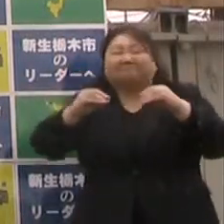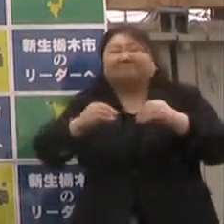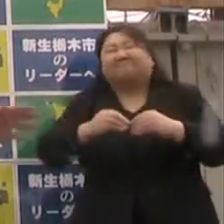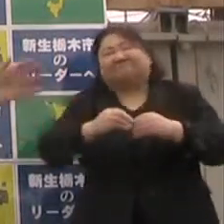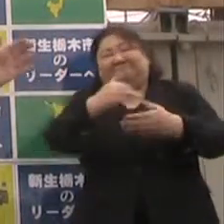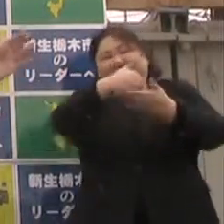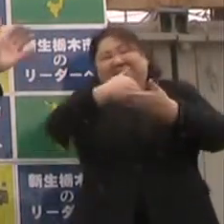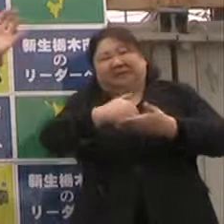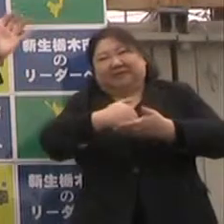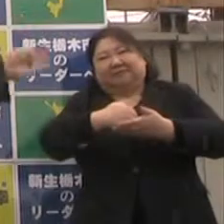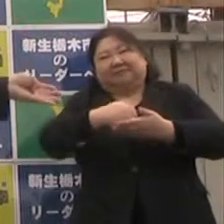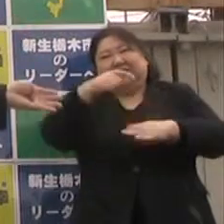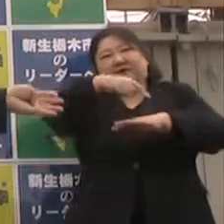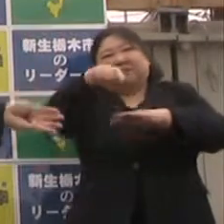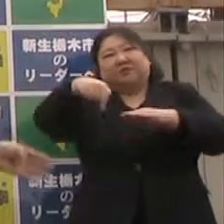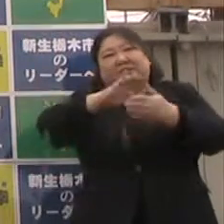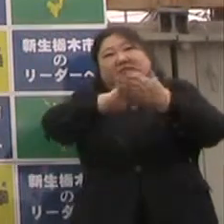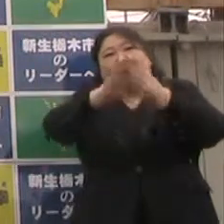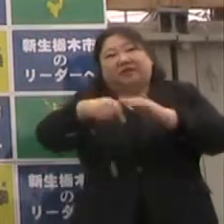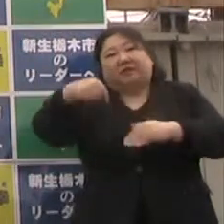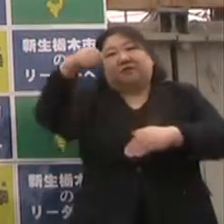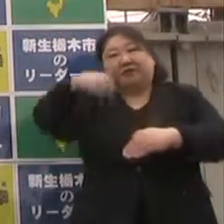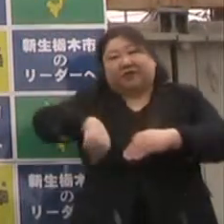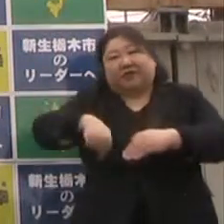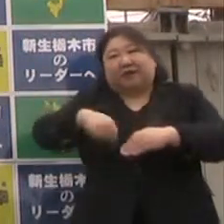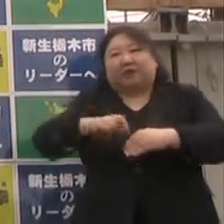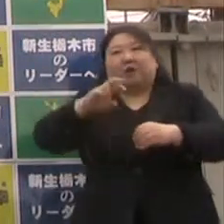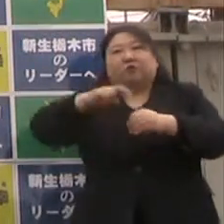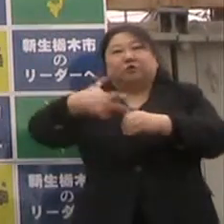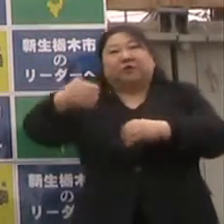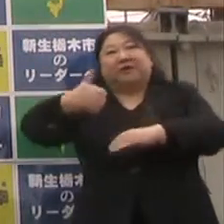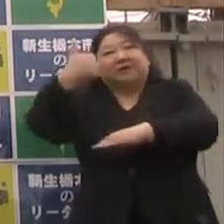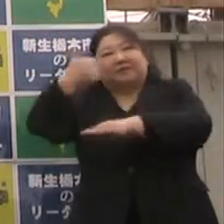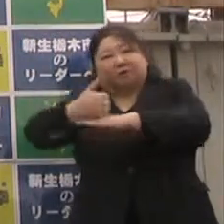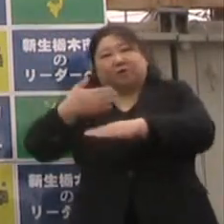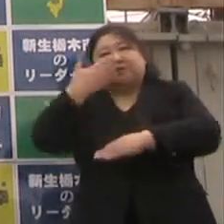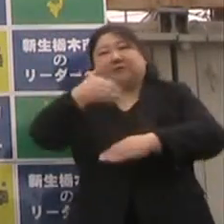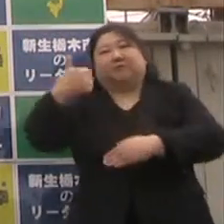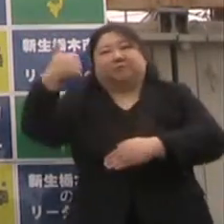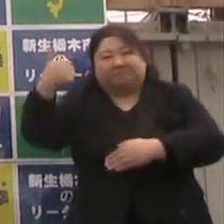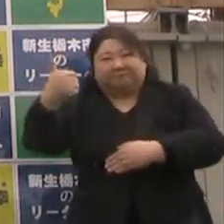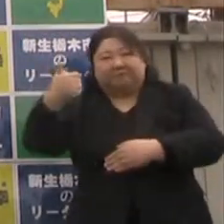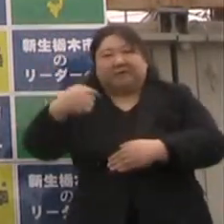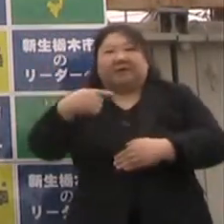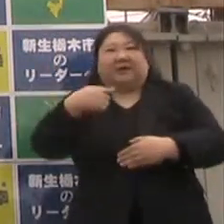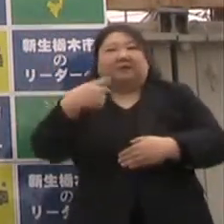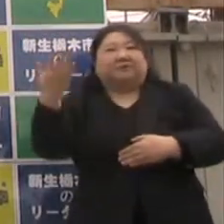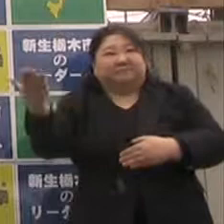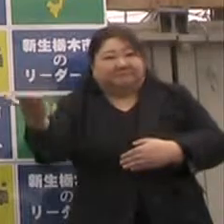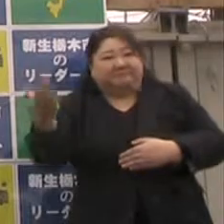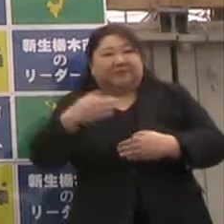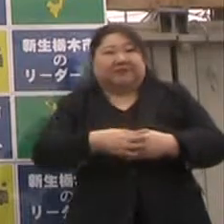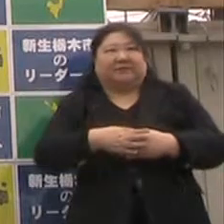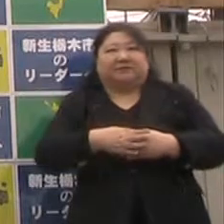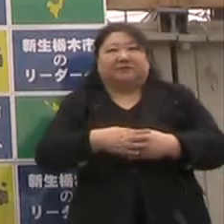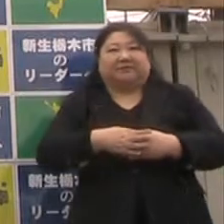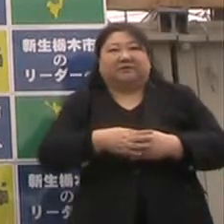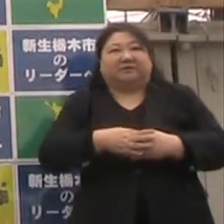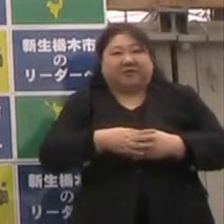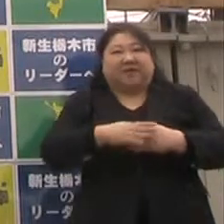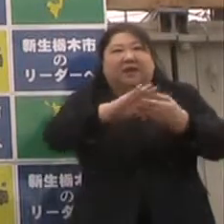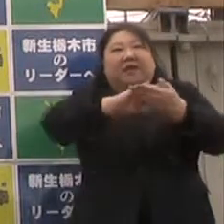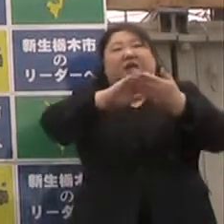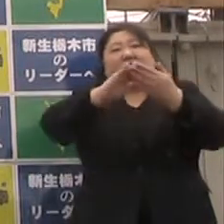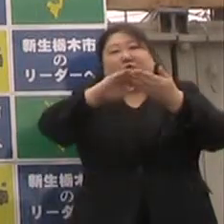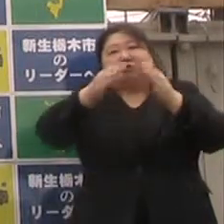木県の中の彼岸の市長、宇都宮市長の佐藤栄一市長、私、それから今度は町長の